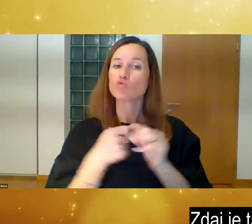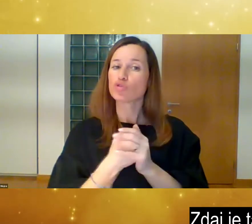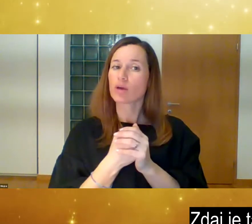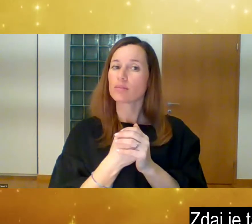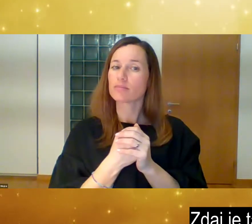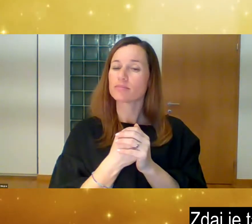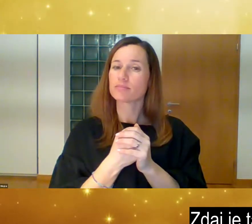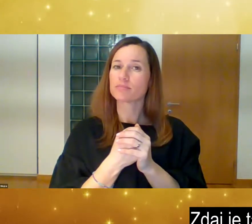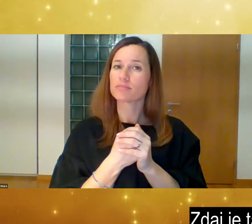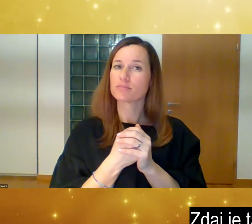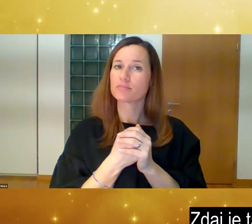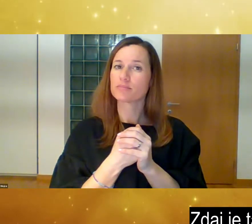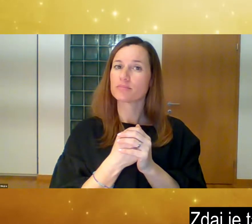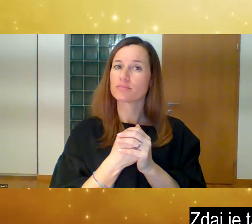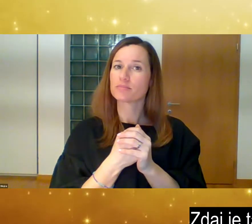Zdaj tako,